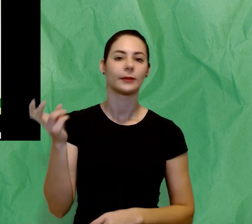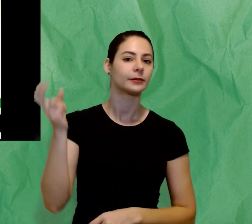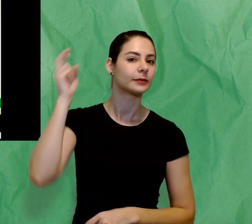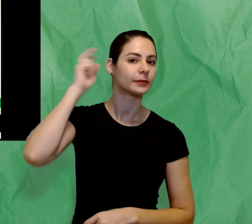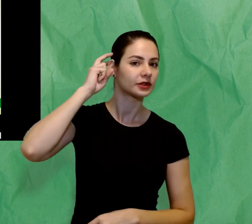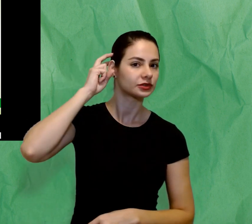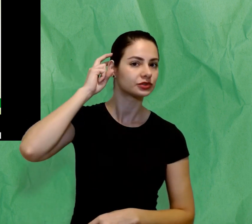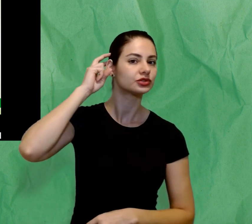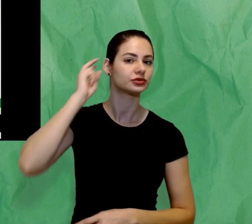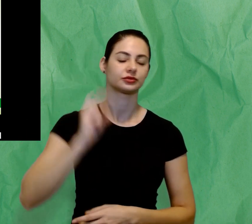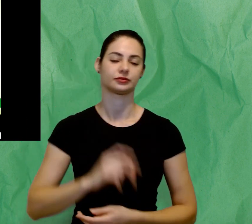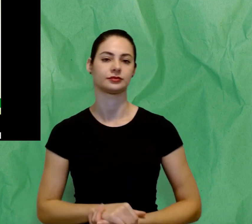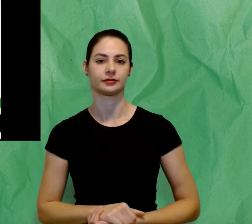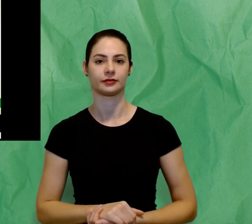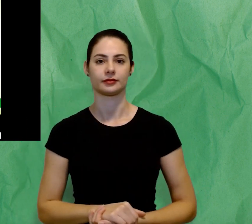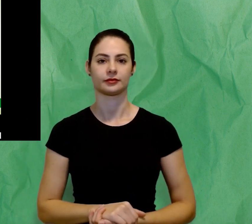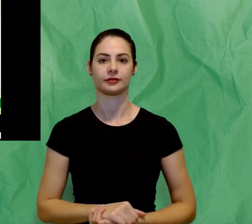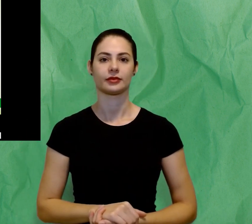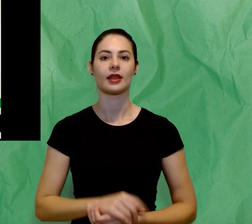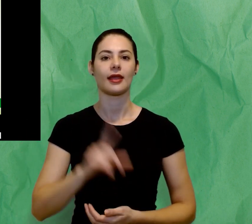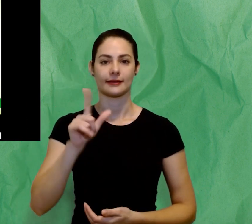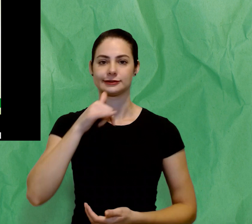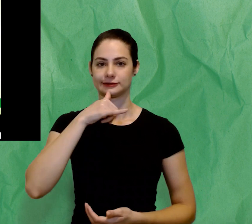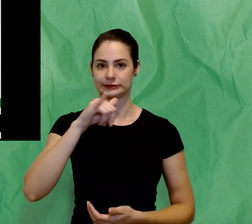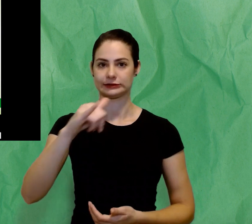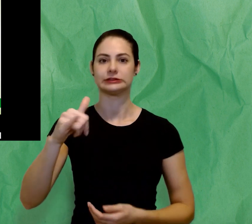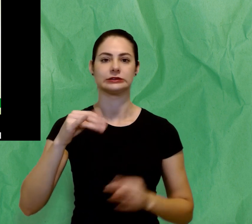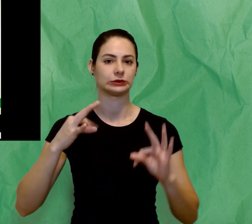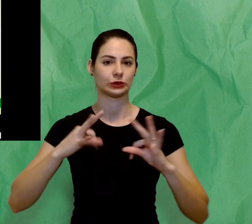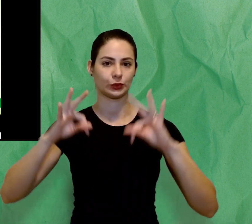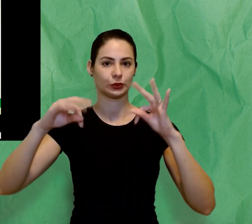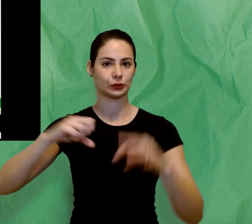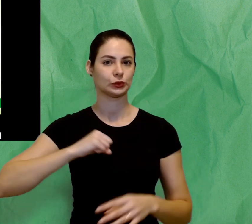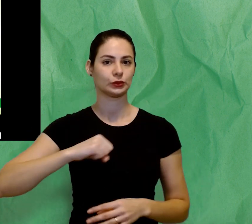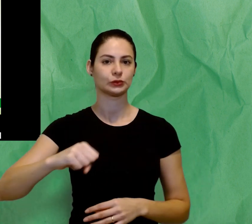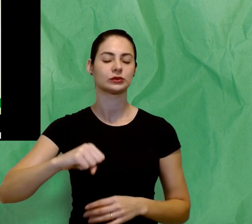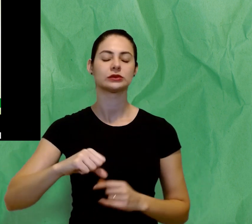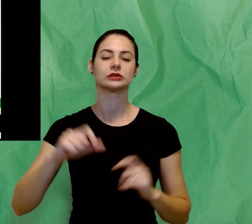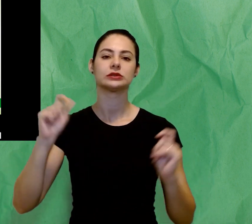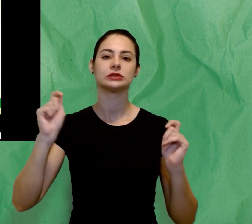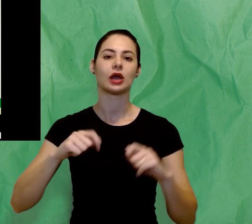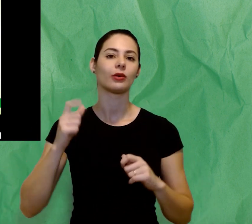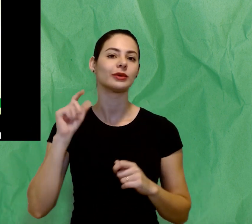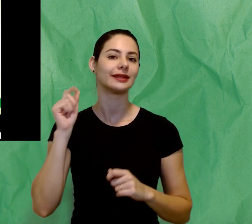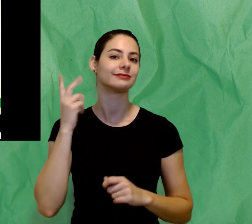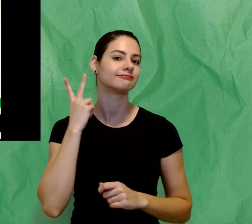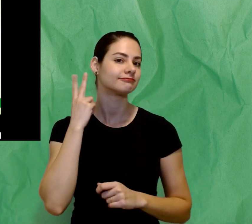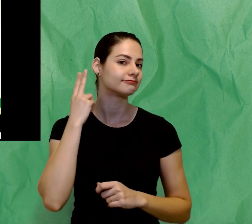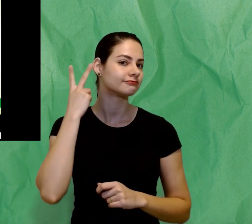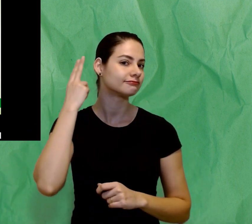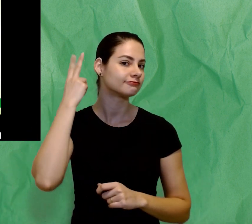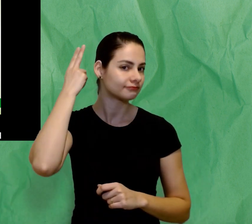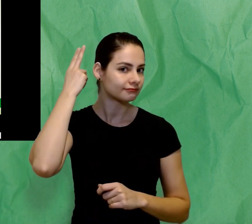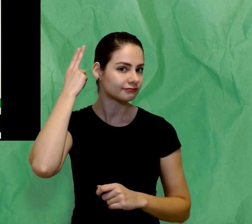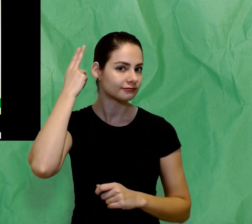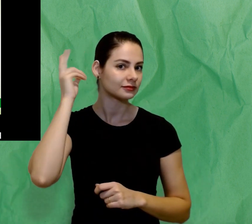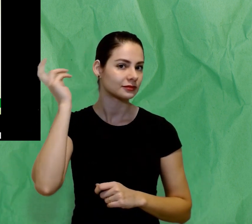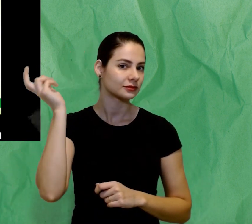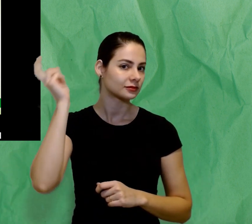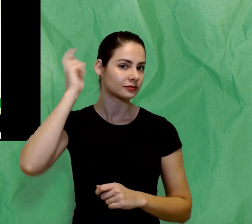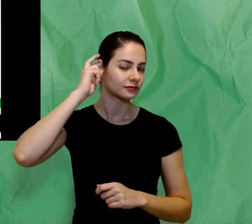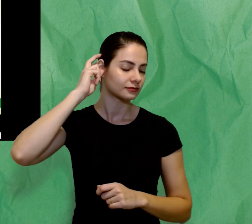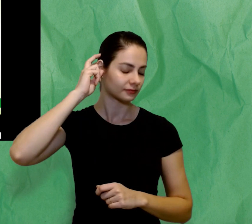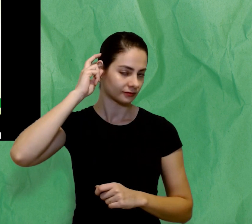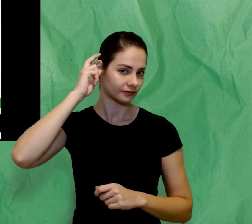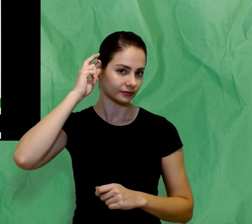coclear, que é um dispositivo eletrônico de alta tecnologia e ele é implantado cirurgicamente diretamente na